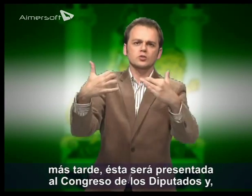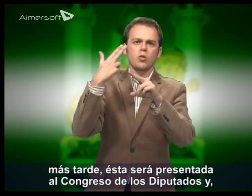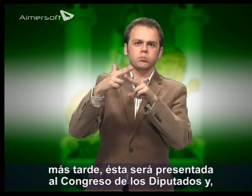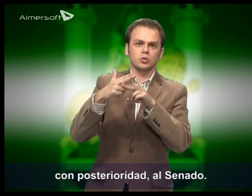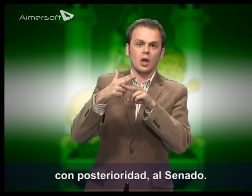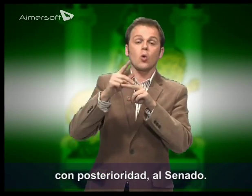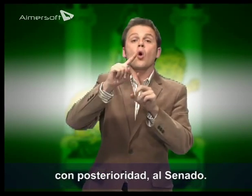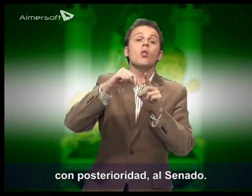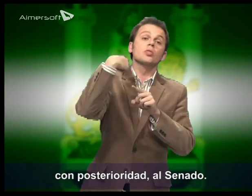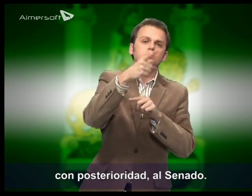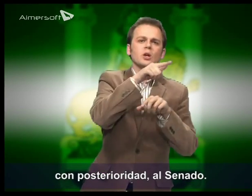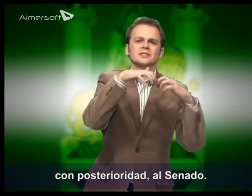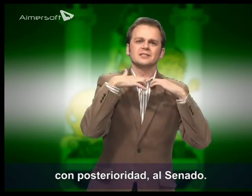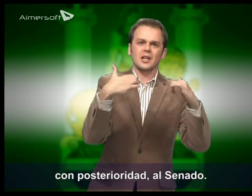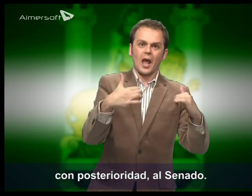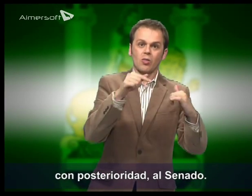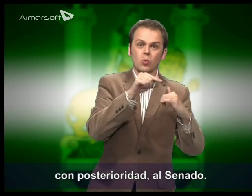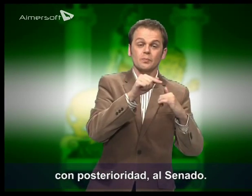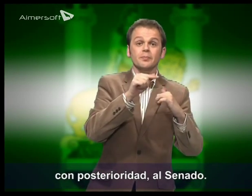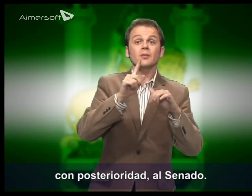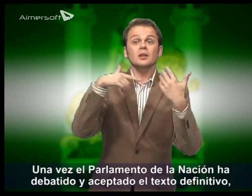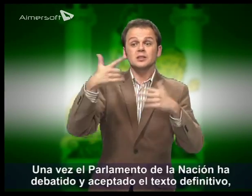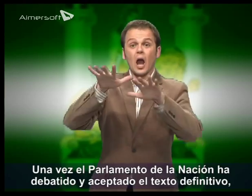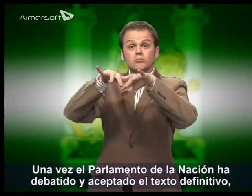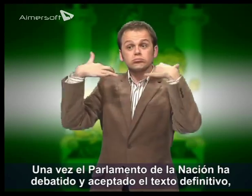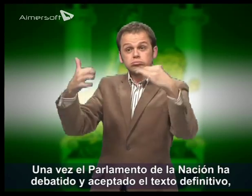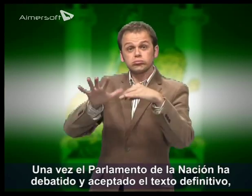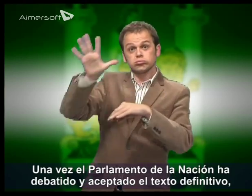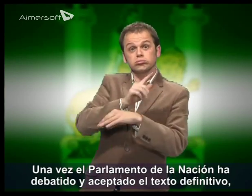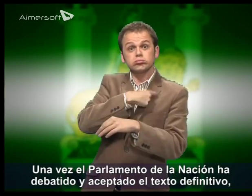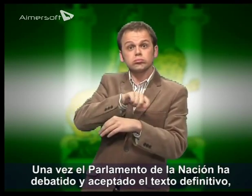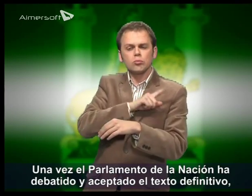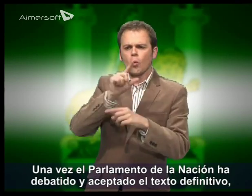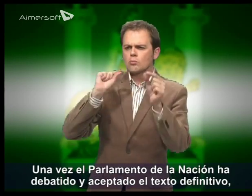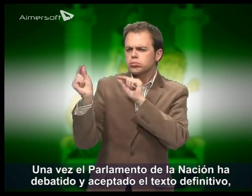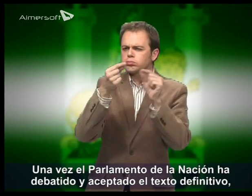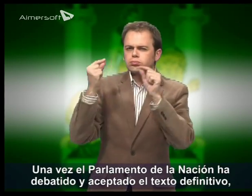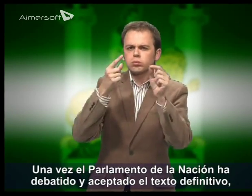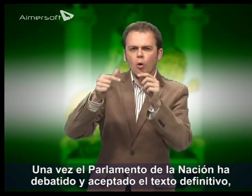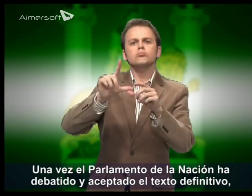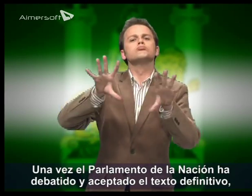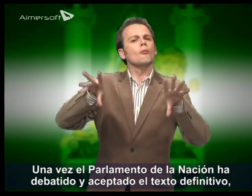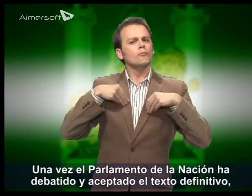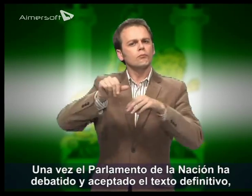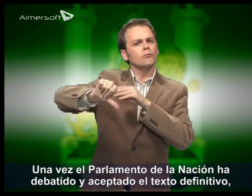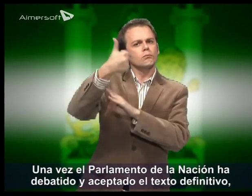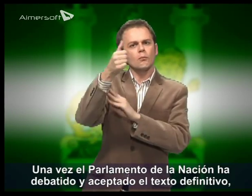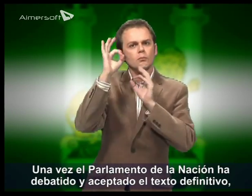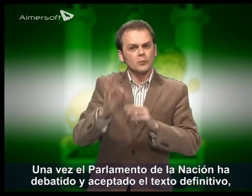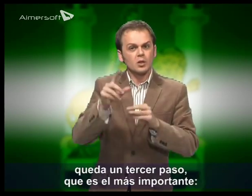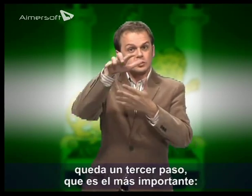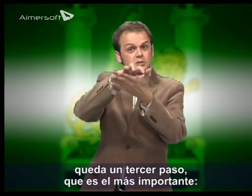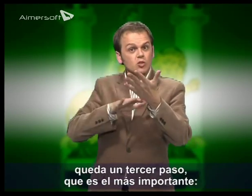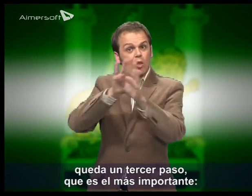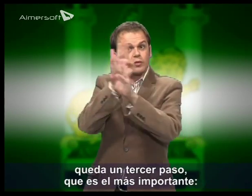los Diputados y con posterioridad al Senado. Una vez el Parlamento de la Nación ha debatido y aceptado el texto